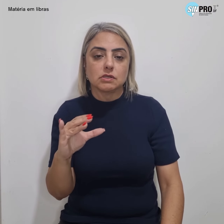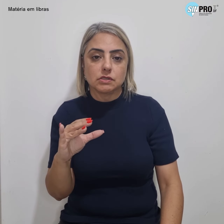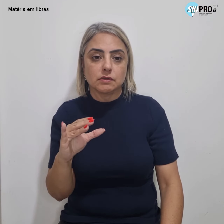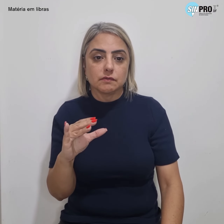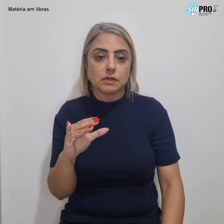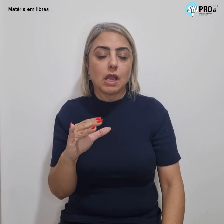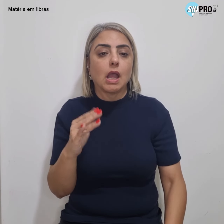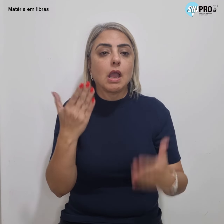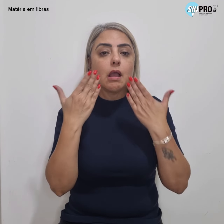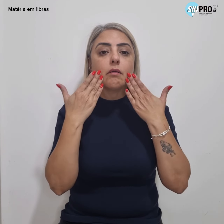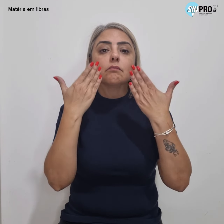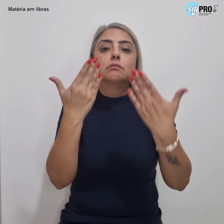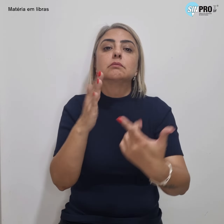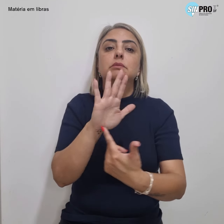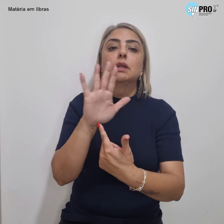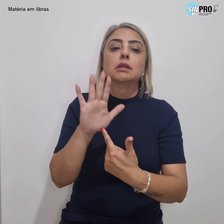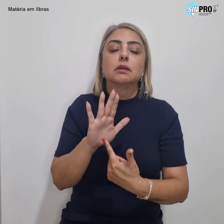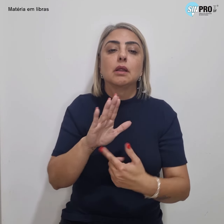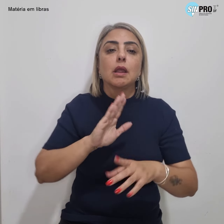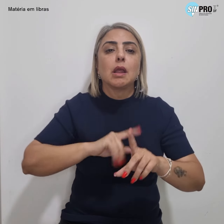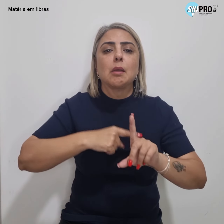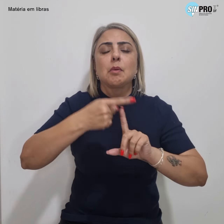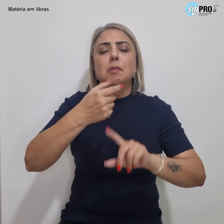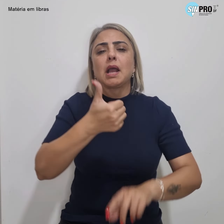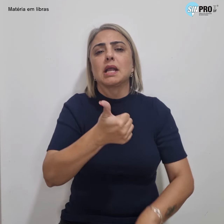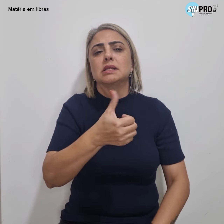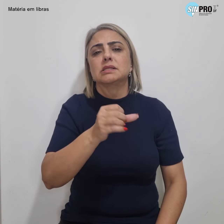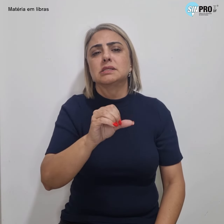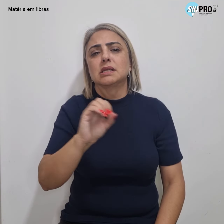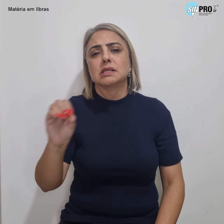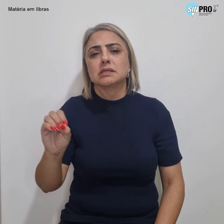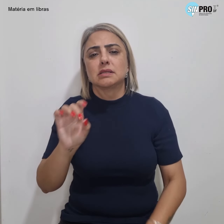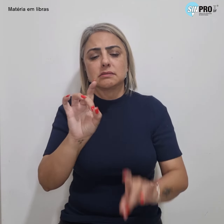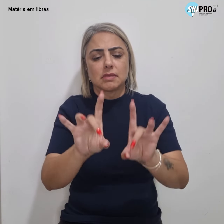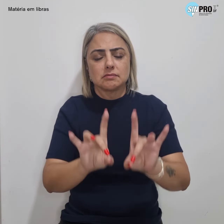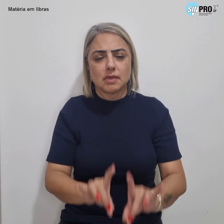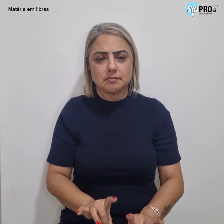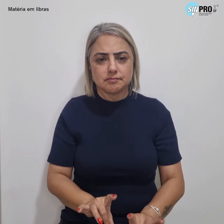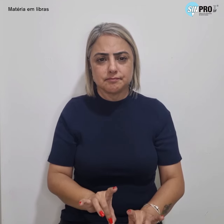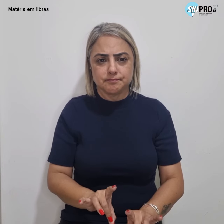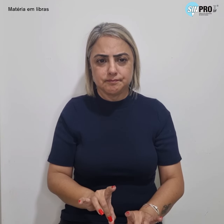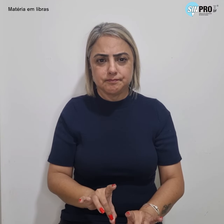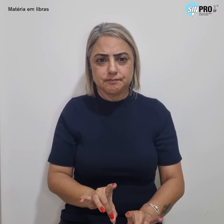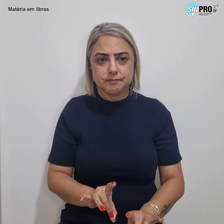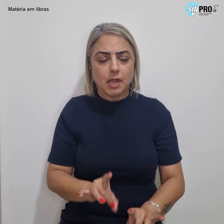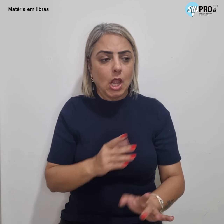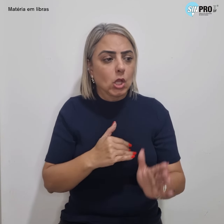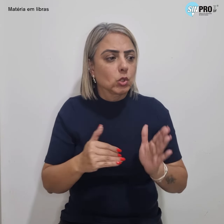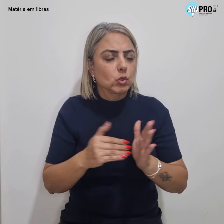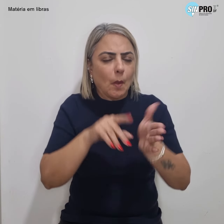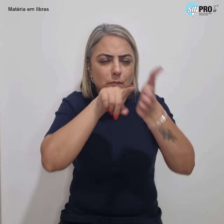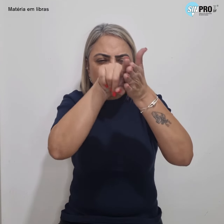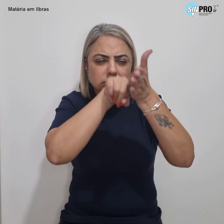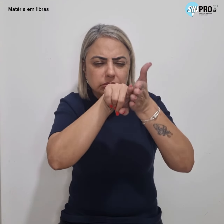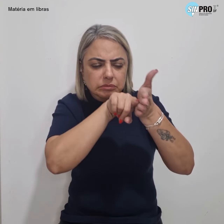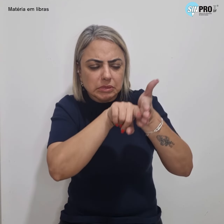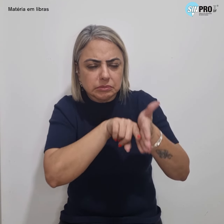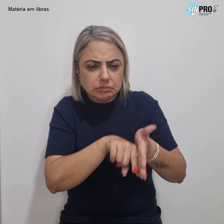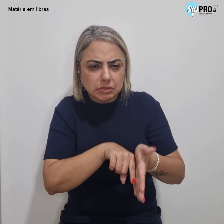apresentadas por mais de 60 especialistas. Todas as pesquisas sobre o